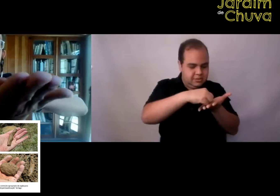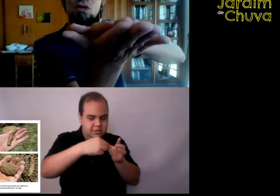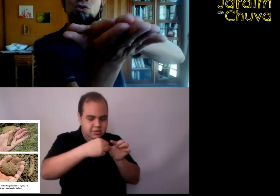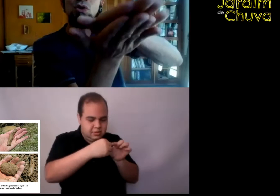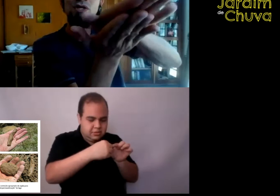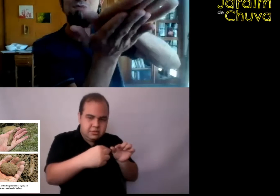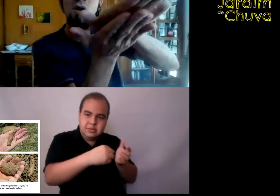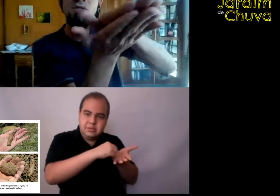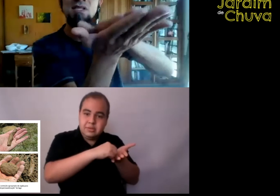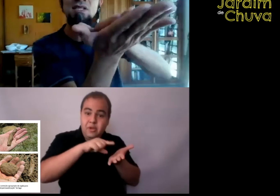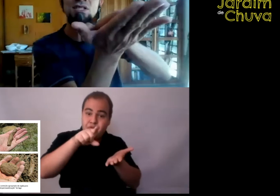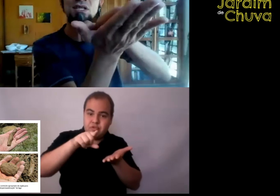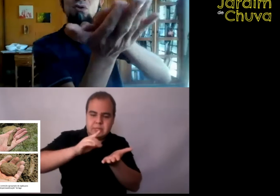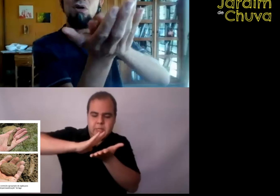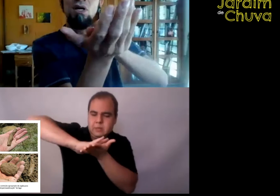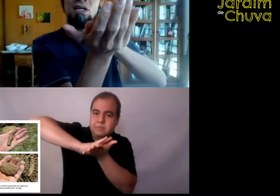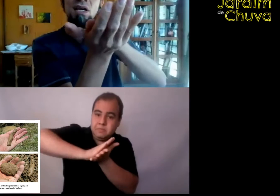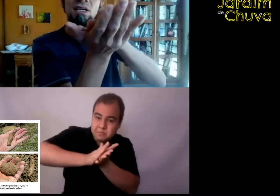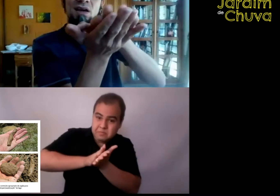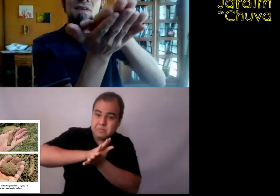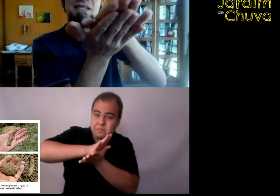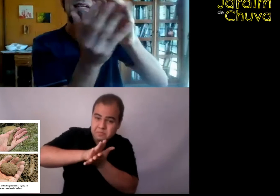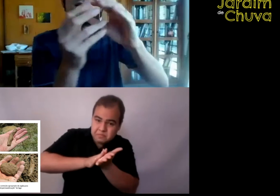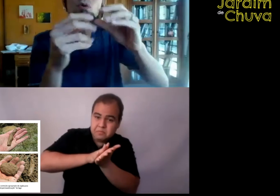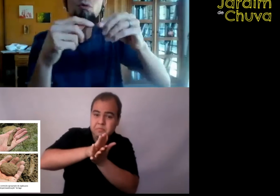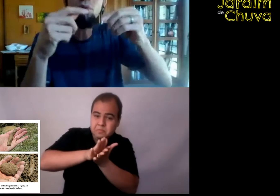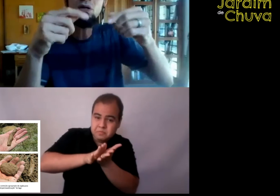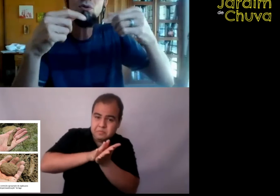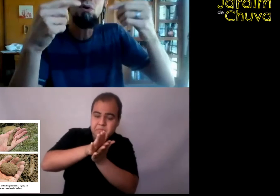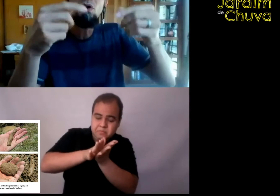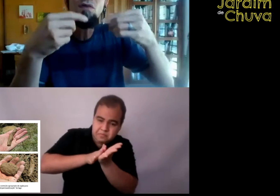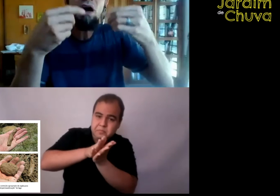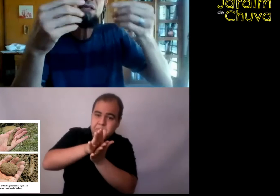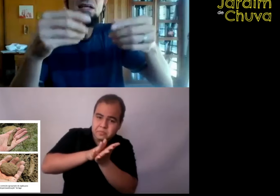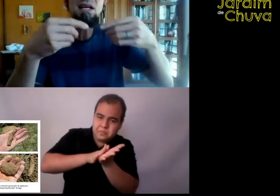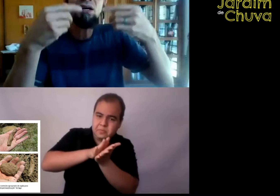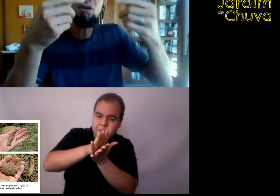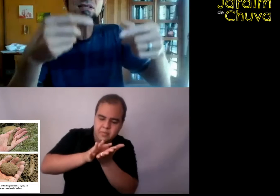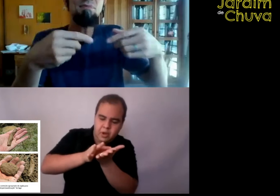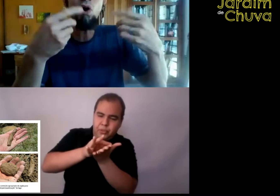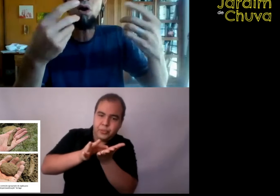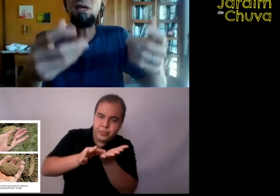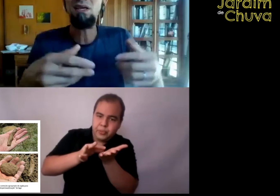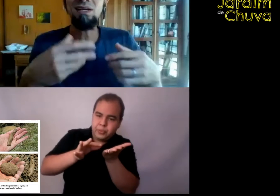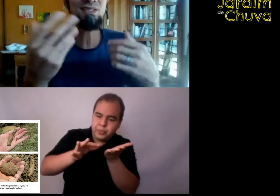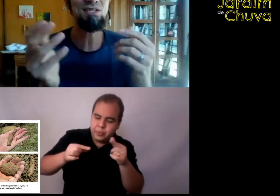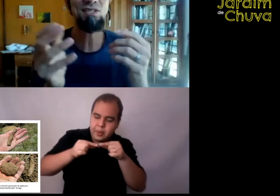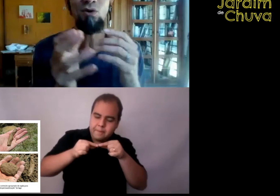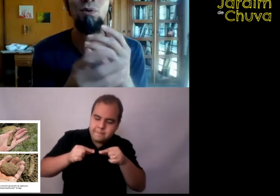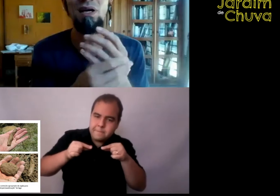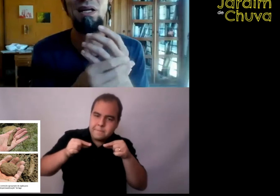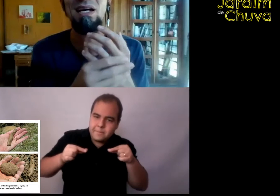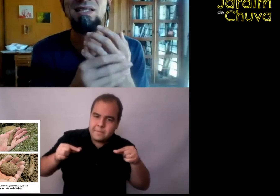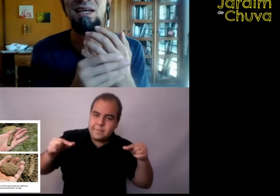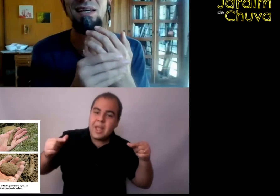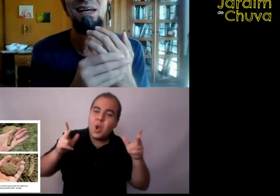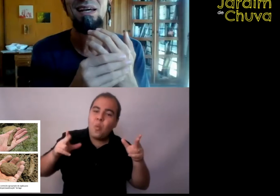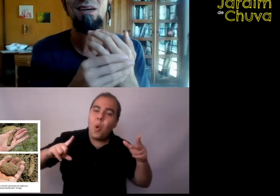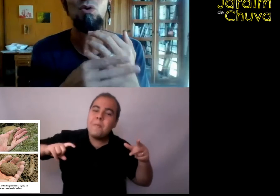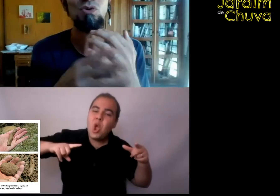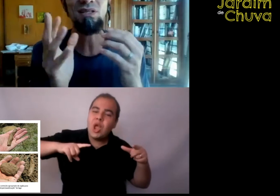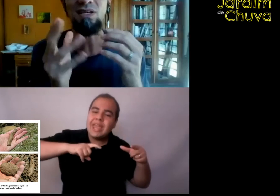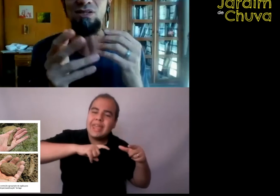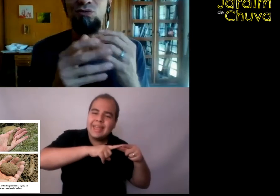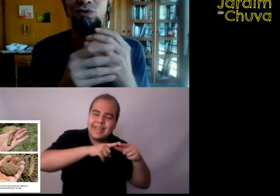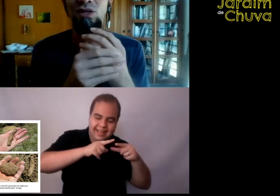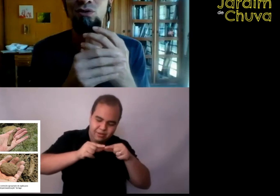pressiona com as duas mãos nesse sentido, e através desse movimento vai se criando essa minhoquinha que a gente, como criança, e